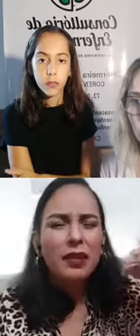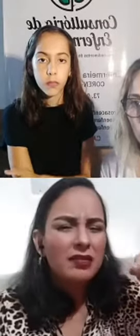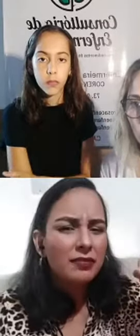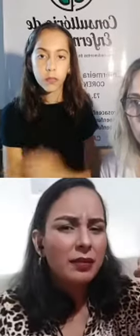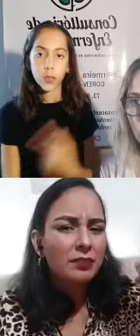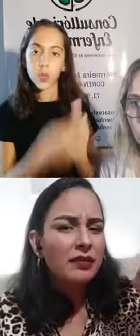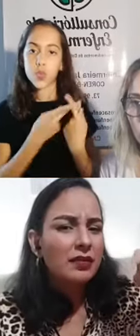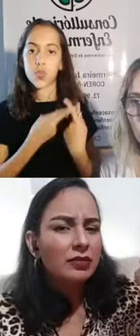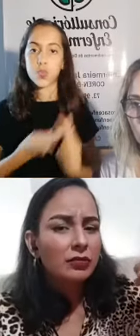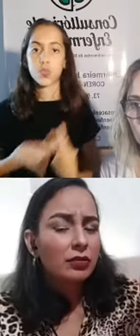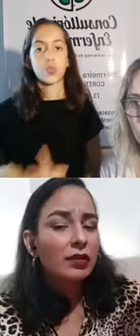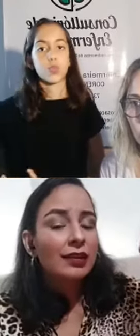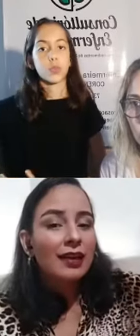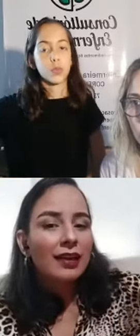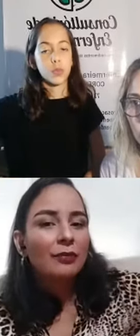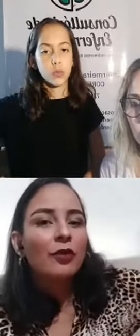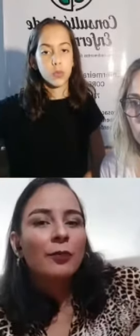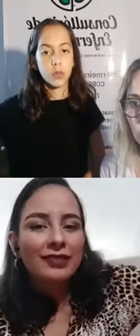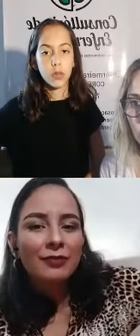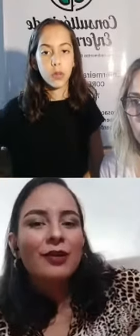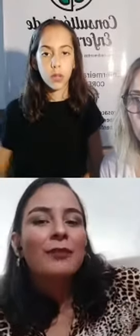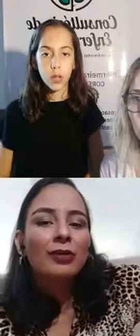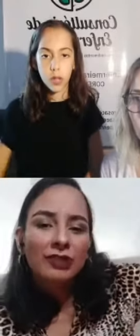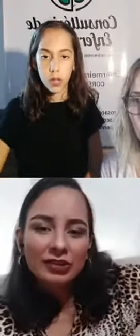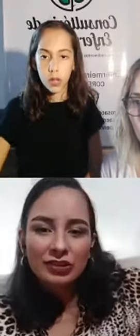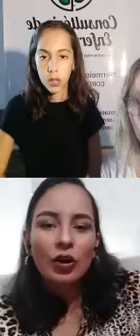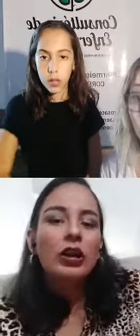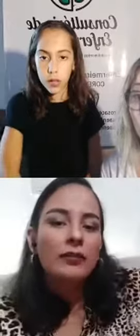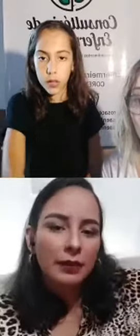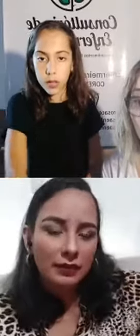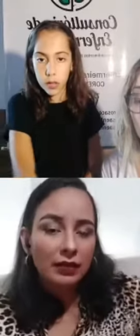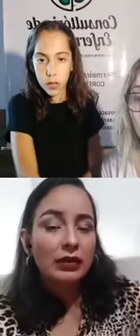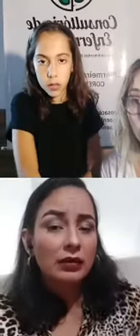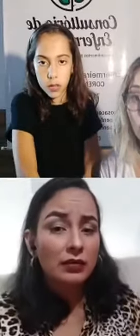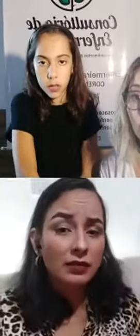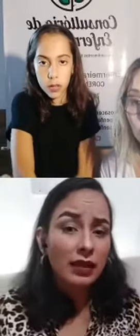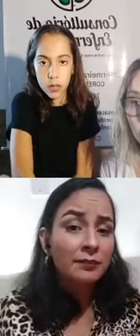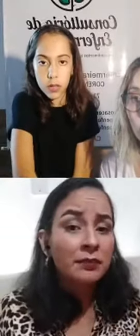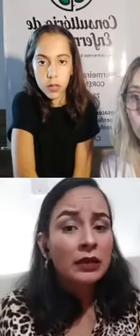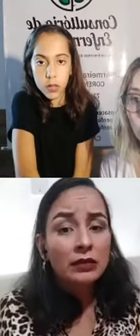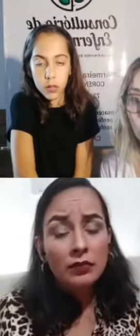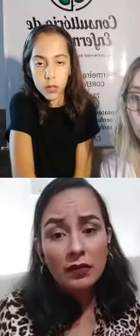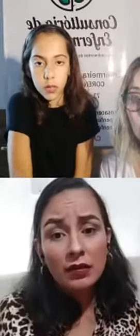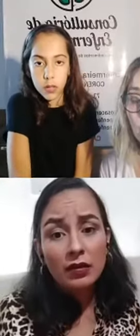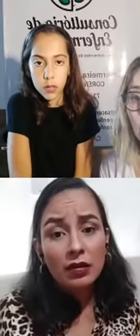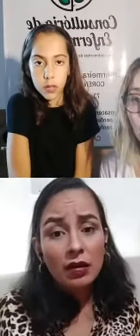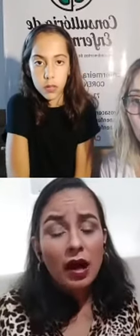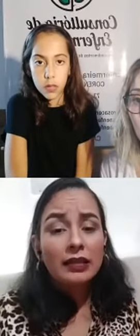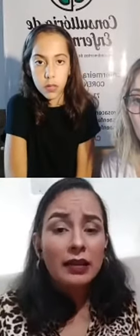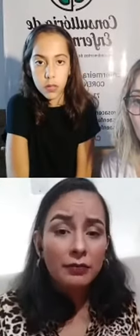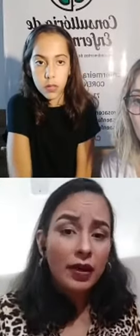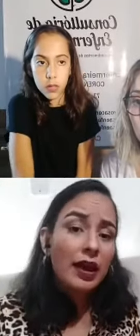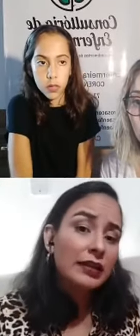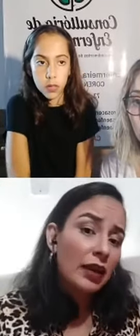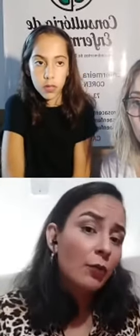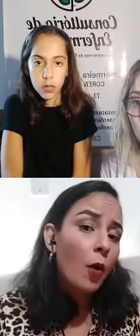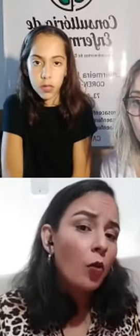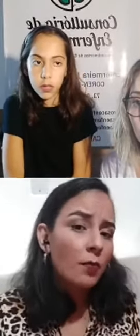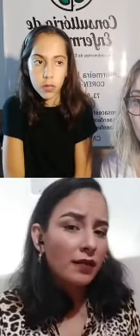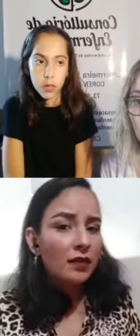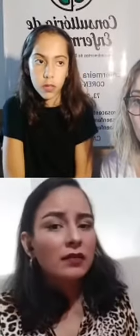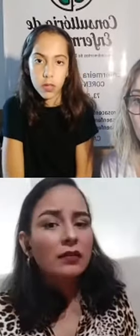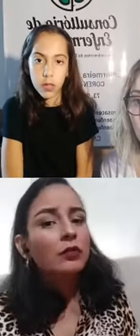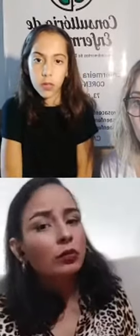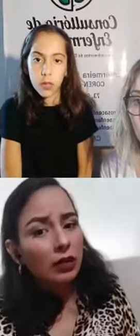se bem se fala presidente, não tenho certeza, ele foi para a TV para contar histórias para as crianças, né? Então, assim, a TV ainda é um pouco